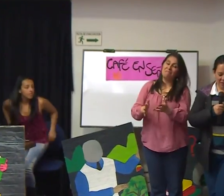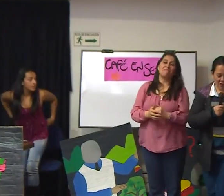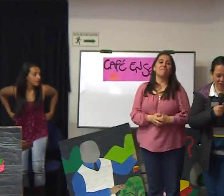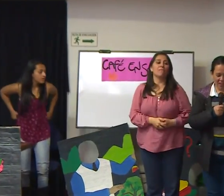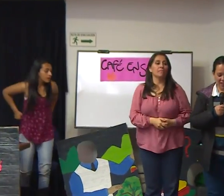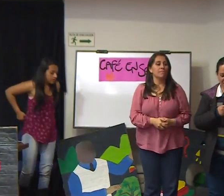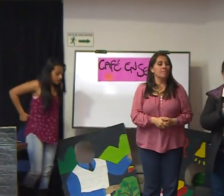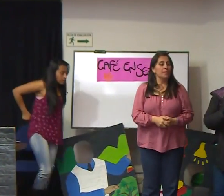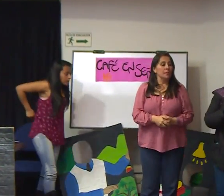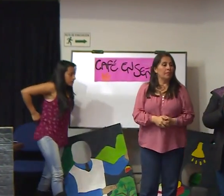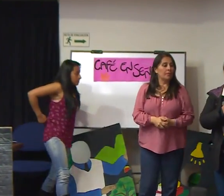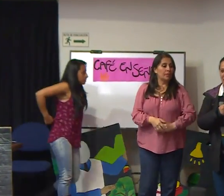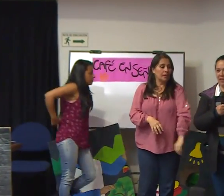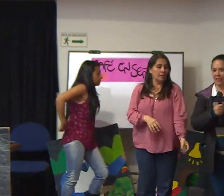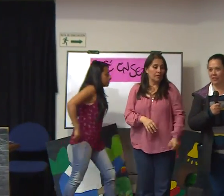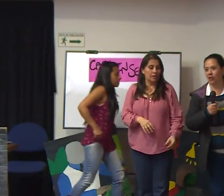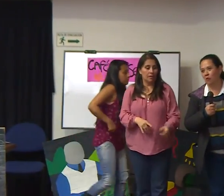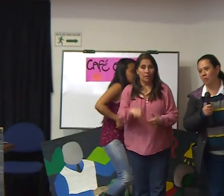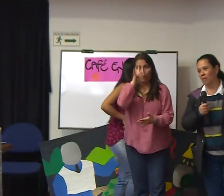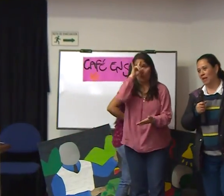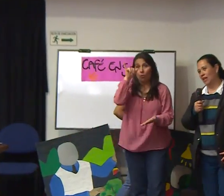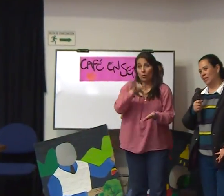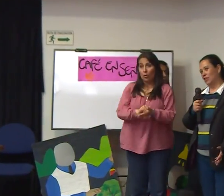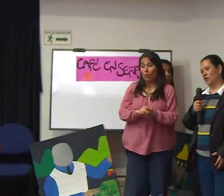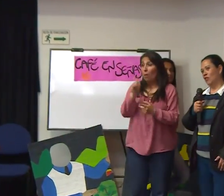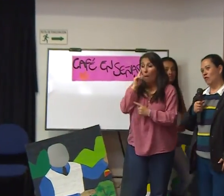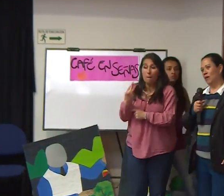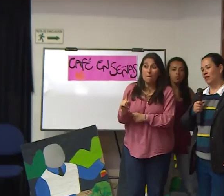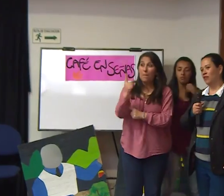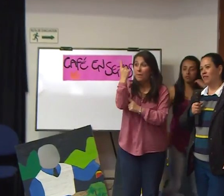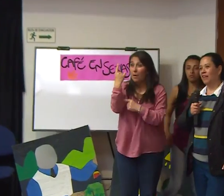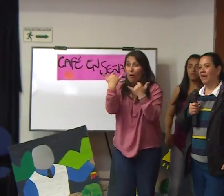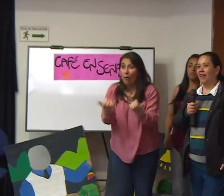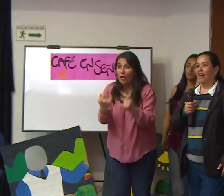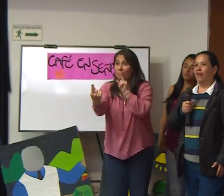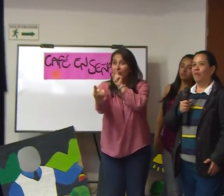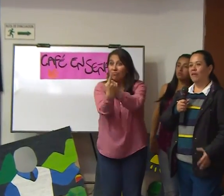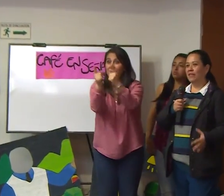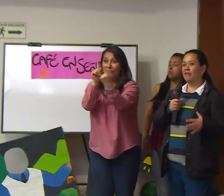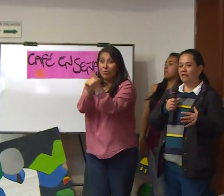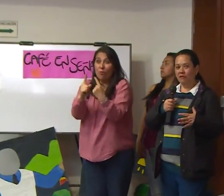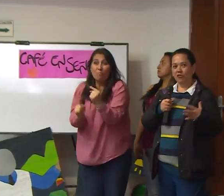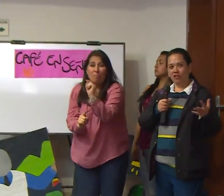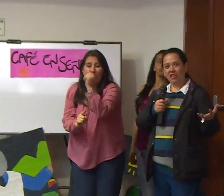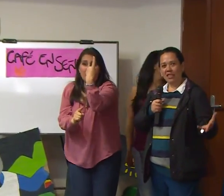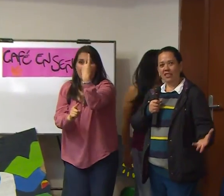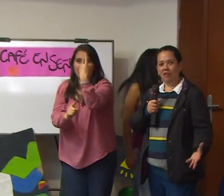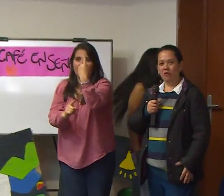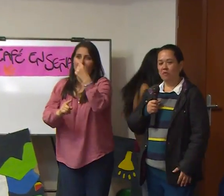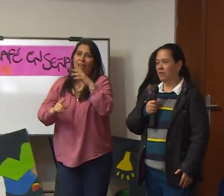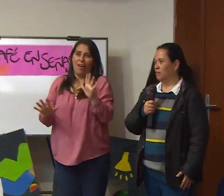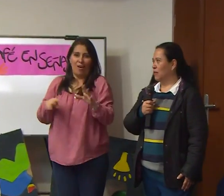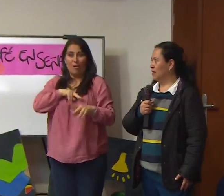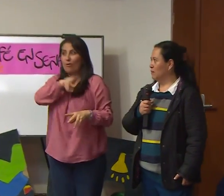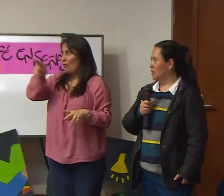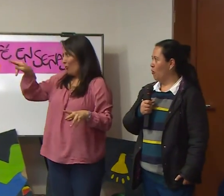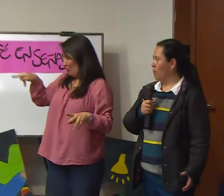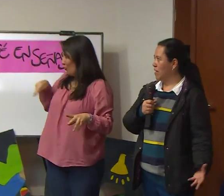Creo que como ejercicio, como primer ejercicio de encuentro, pues nosotras quisimos, mis